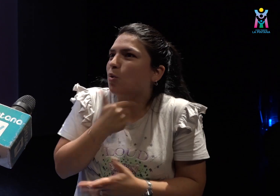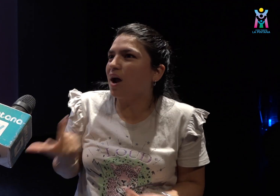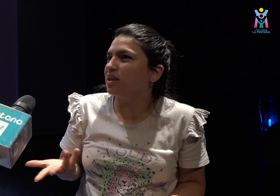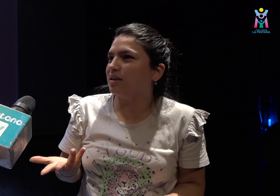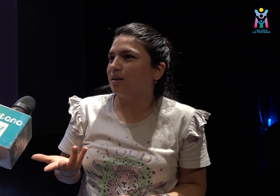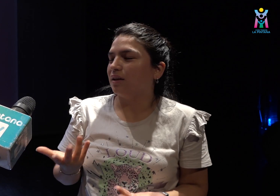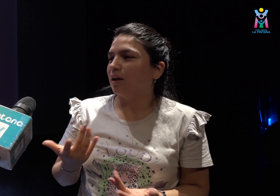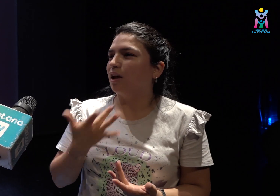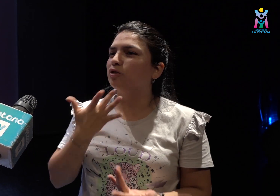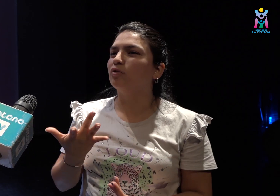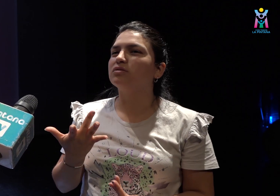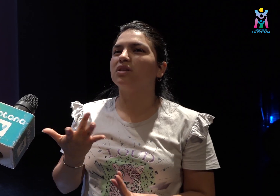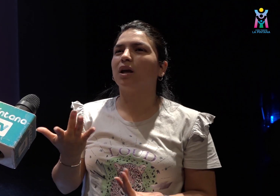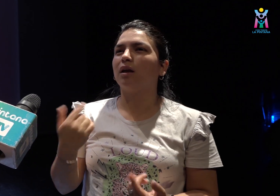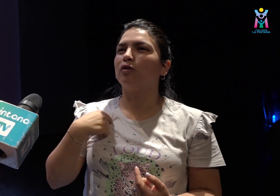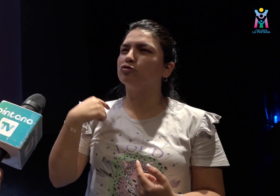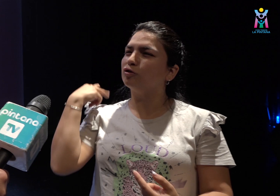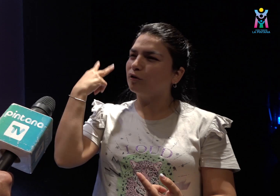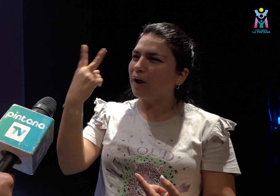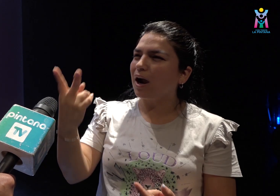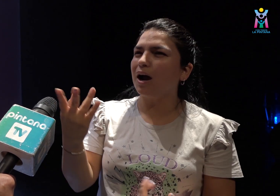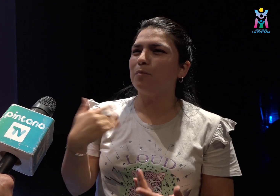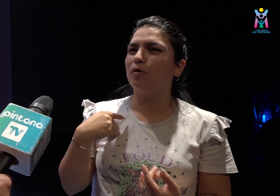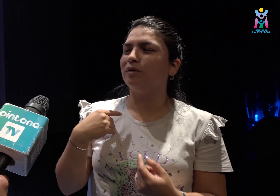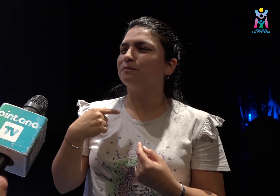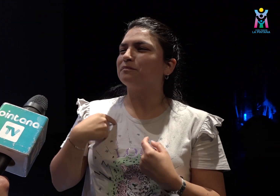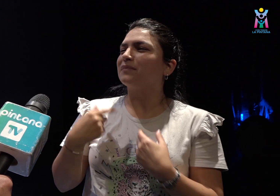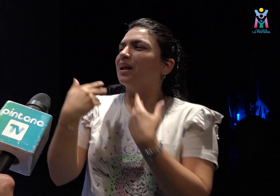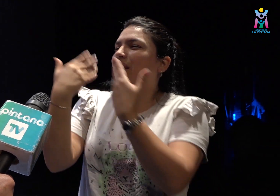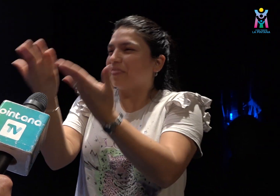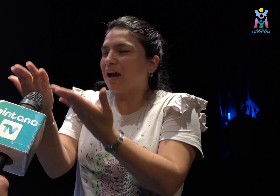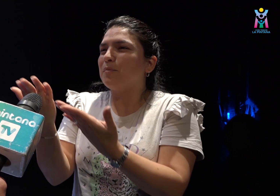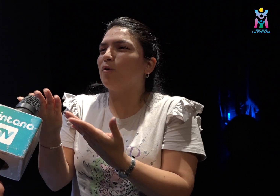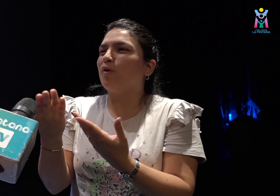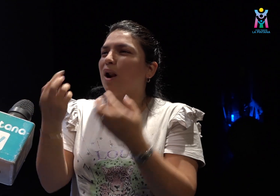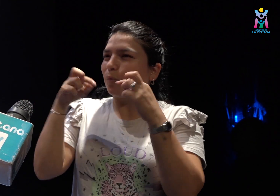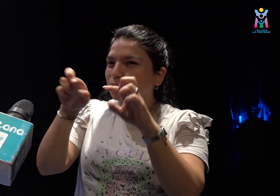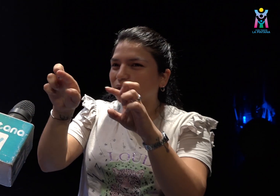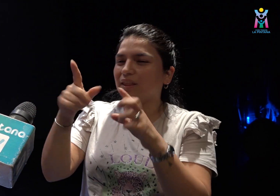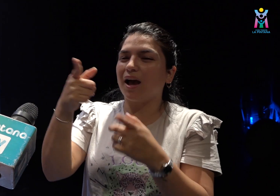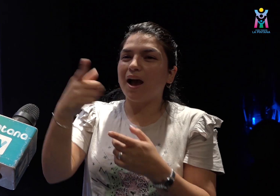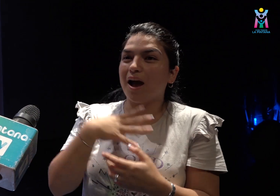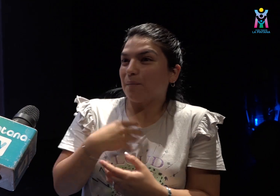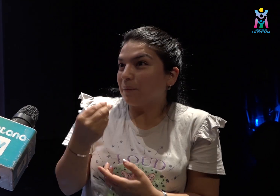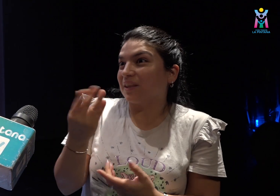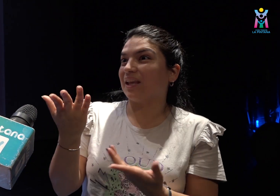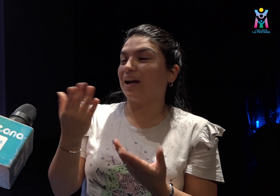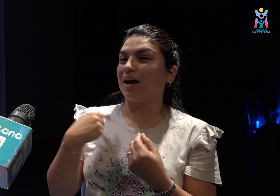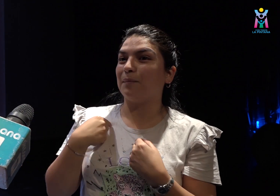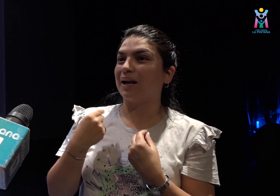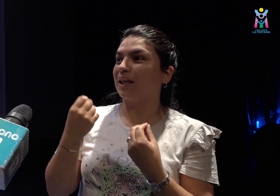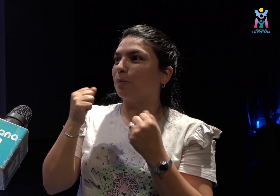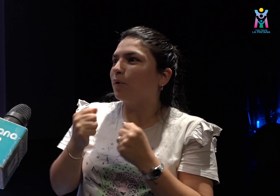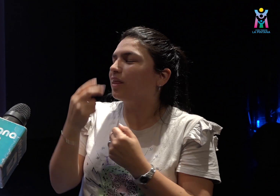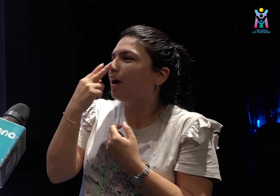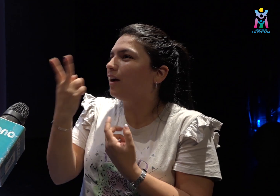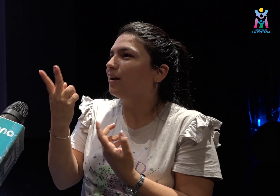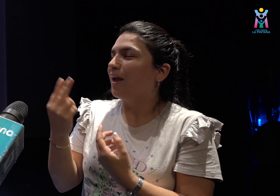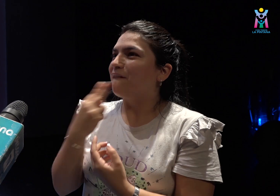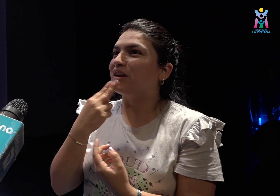hay. Entonces nosotros bajamos, le damos la oportunidad a mi hija para que pueda vivir